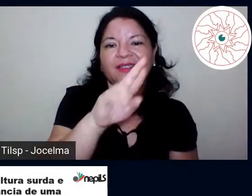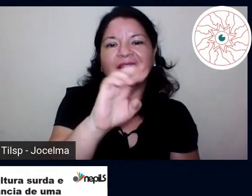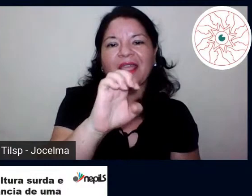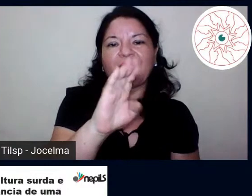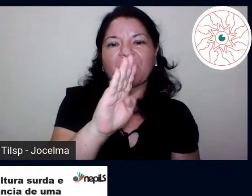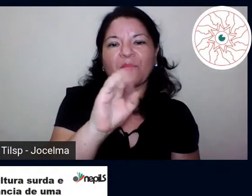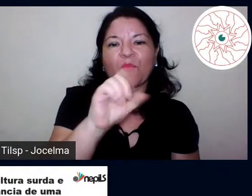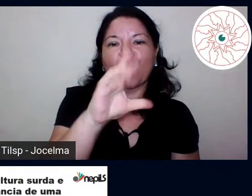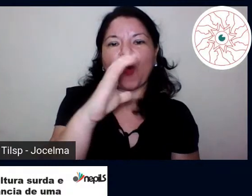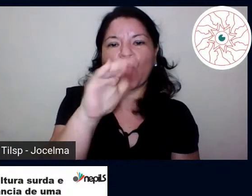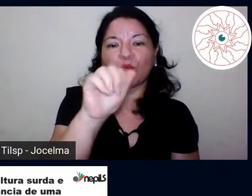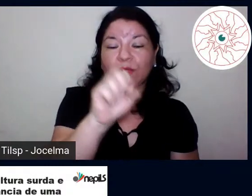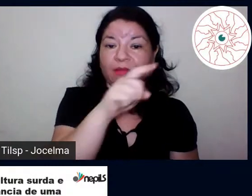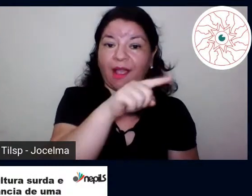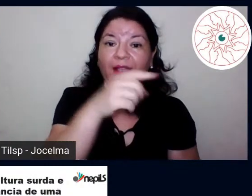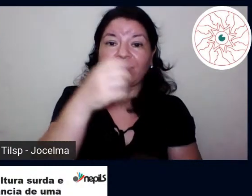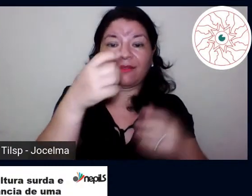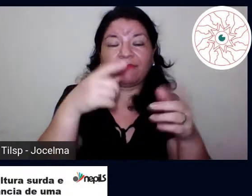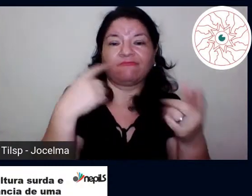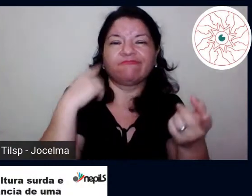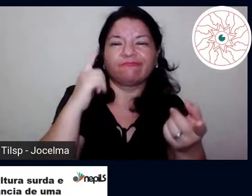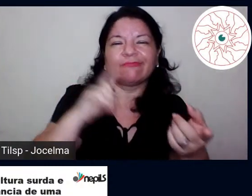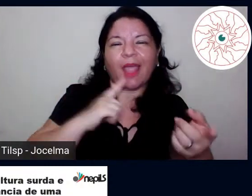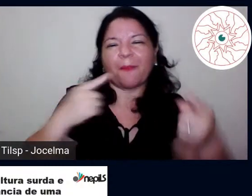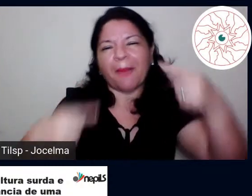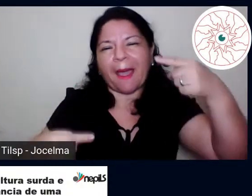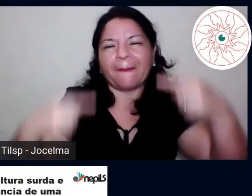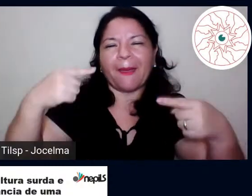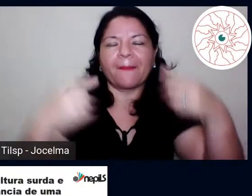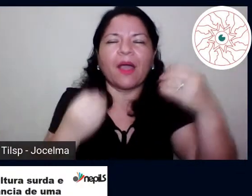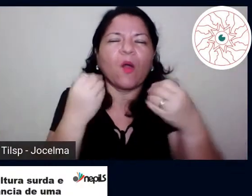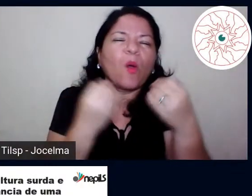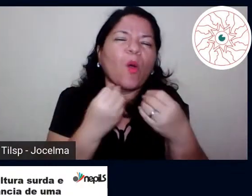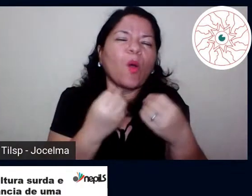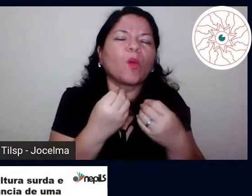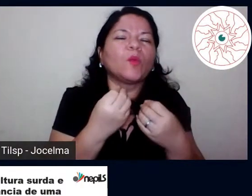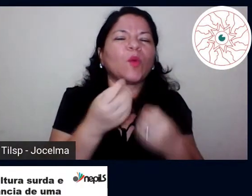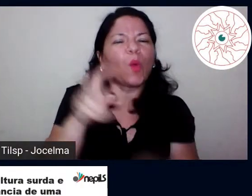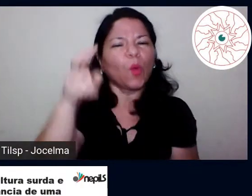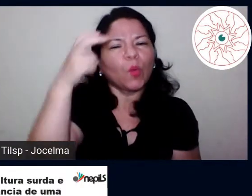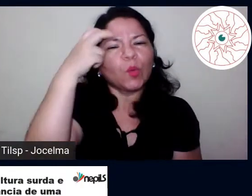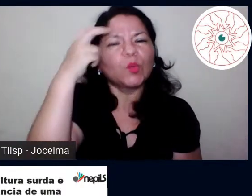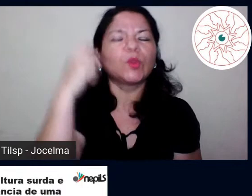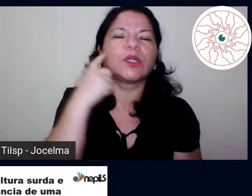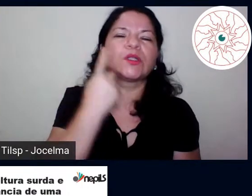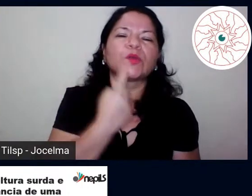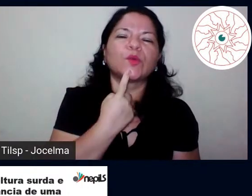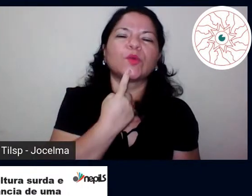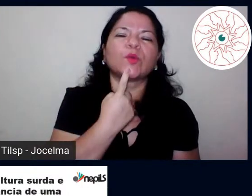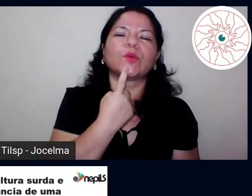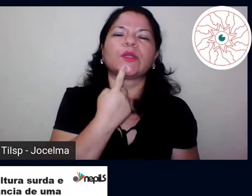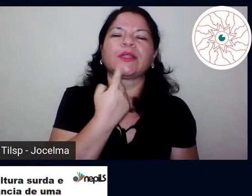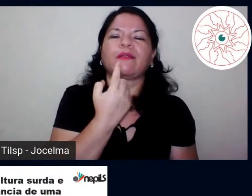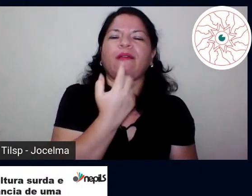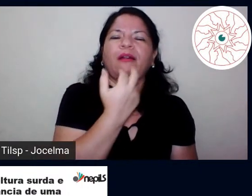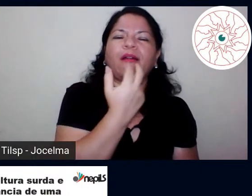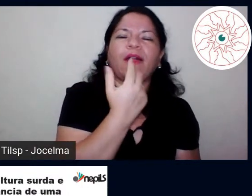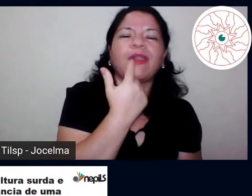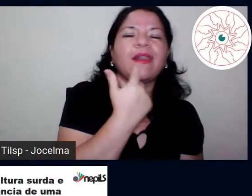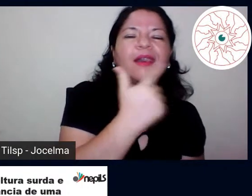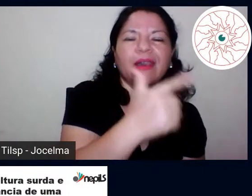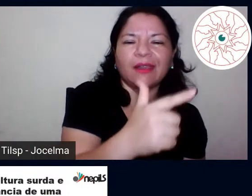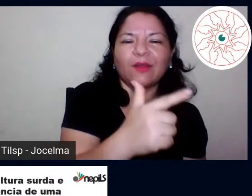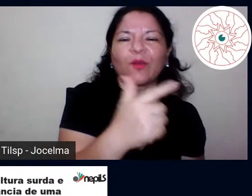relação entre cultura surda e língua, compreendendo a necessidade de se considerar o papel da